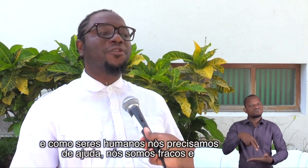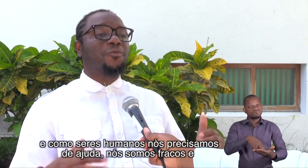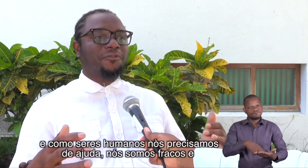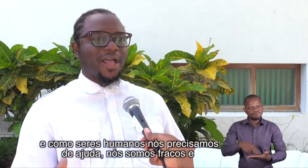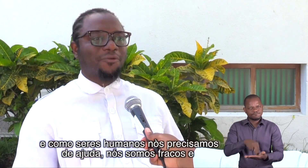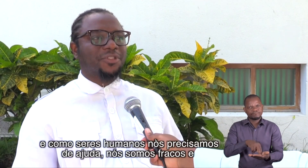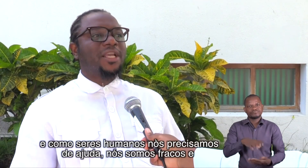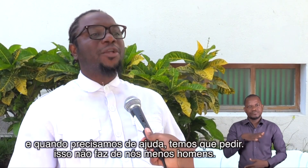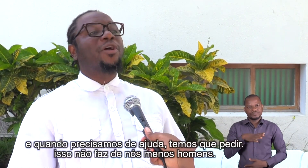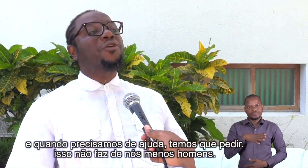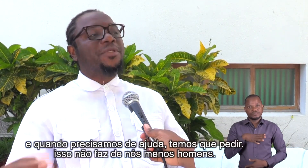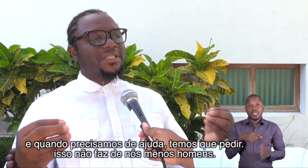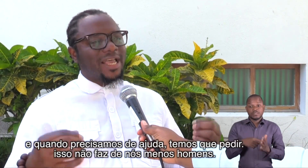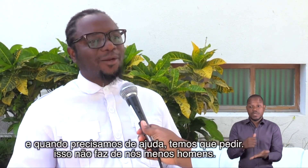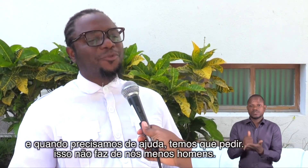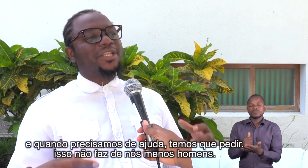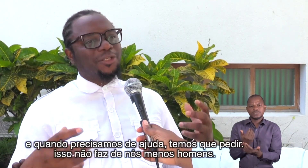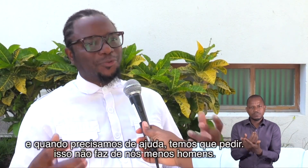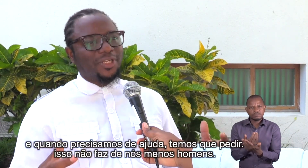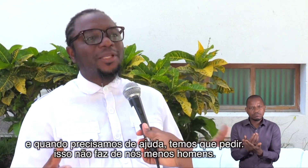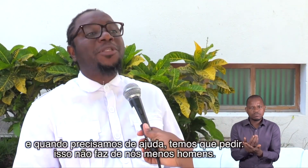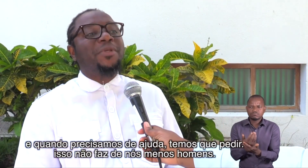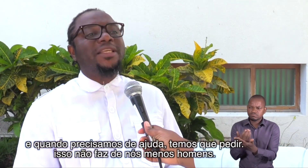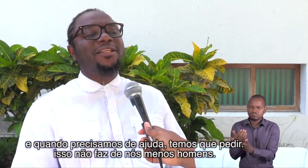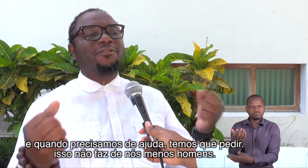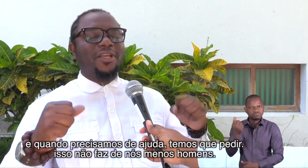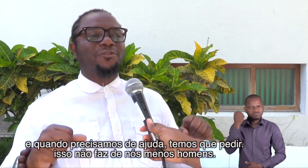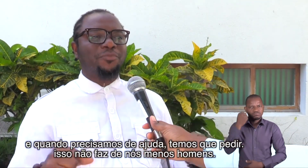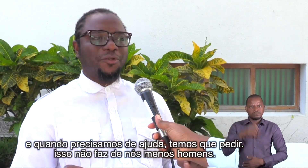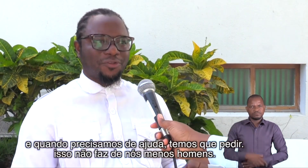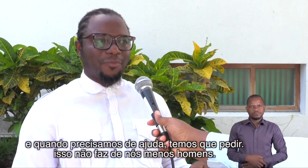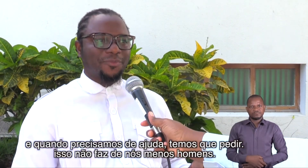somos fracos. E quando nós precisarmos de ajuda, temos que pedir, isso não faz de nós menos homens.